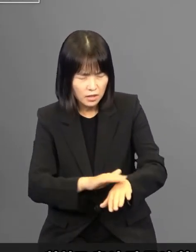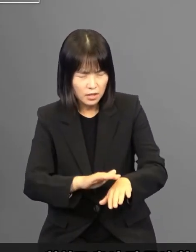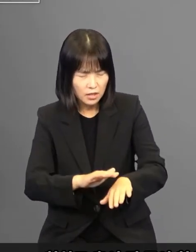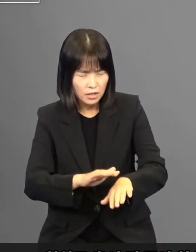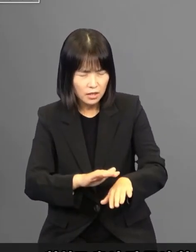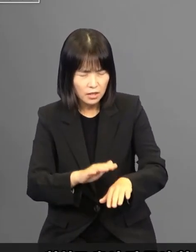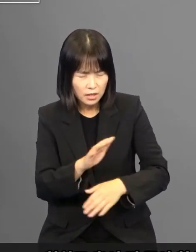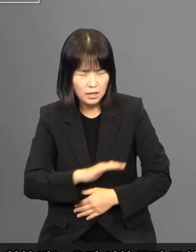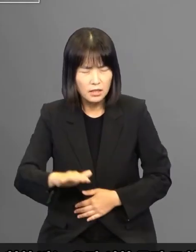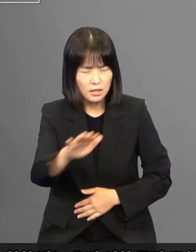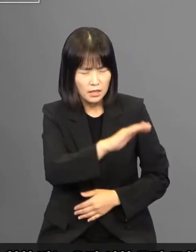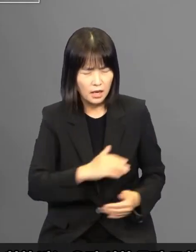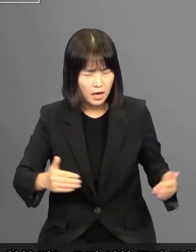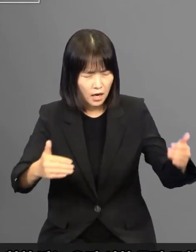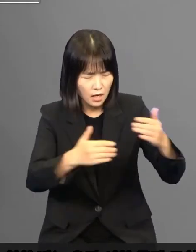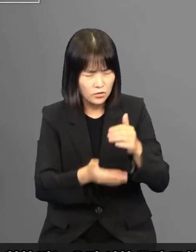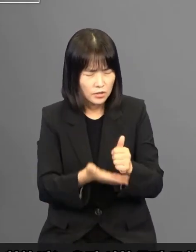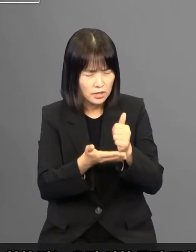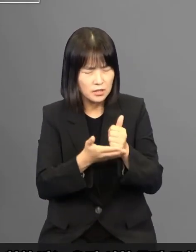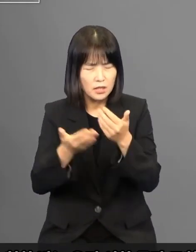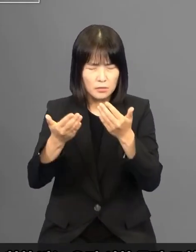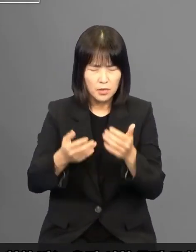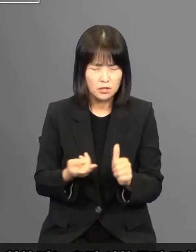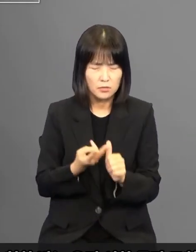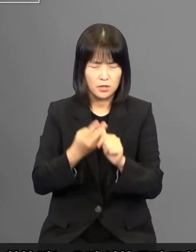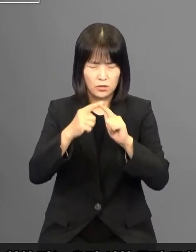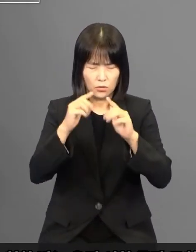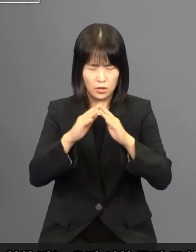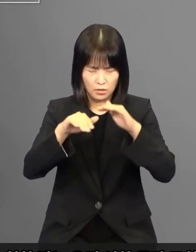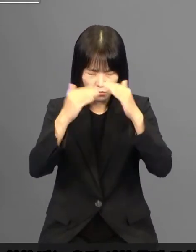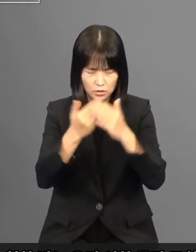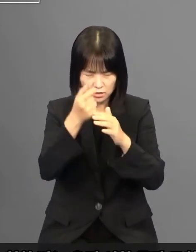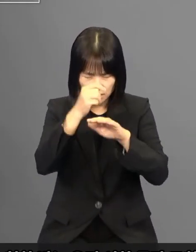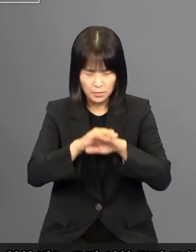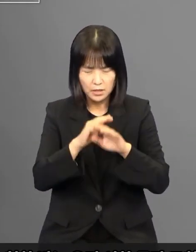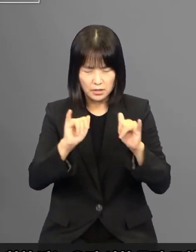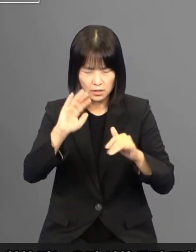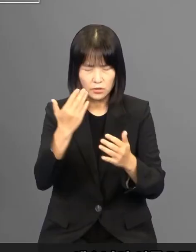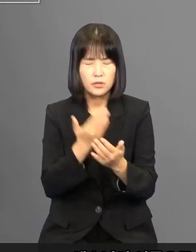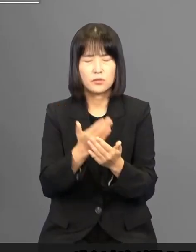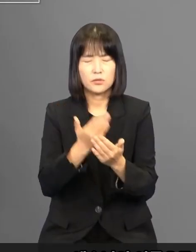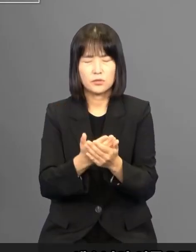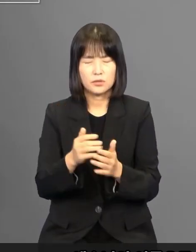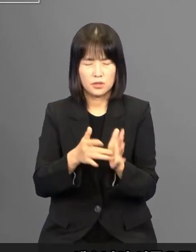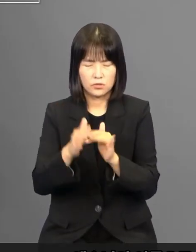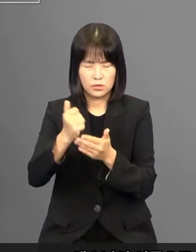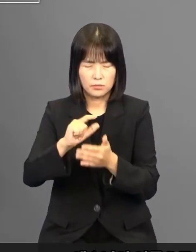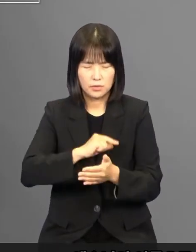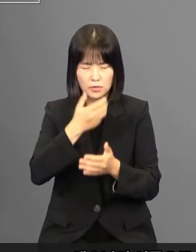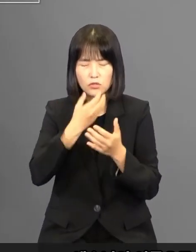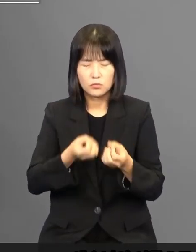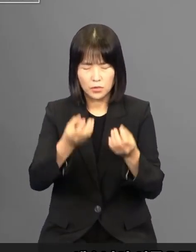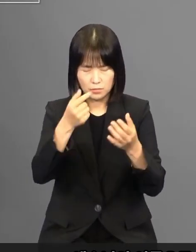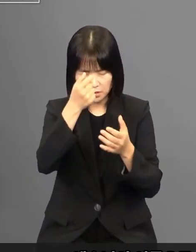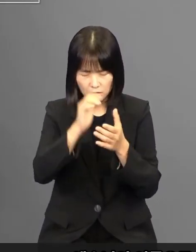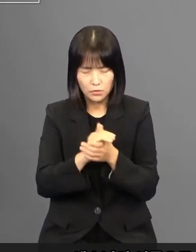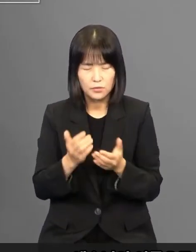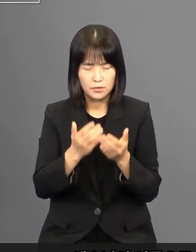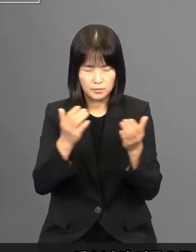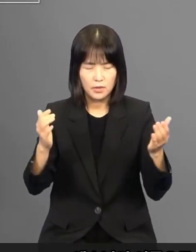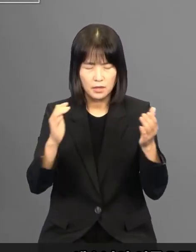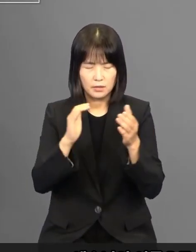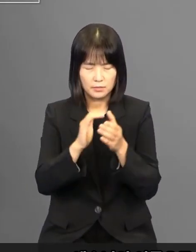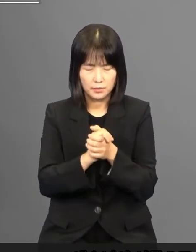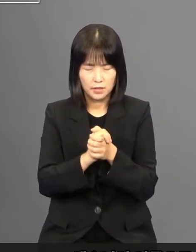모두를 안아주시고 칭찬받는 우리 선한목적의 모든 예배자들 되게 하여 주시옵소서. 예수님의 이름으로 축복하며